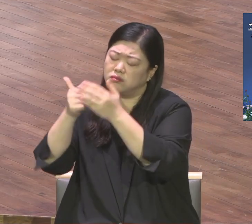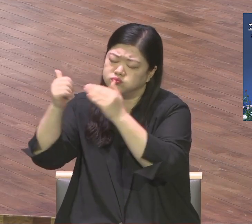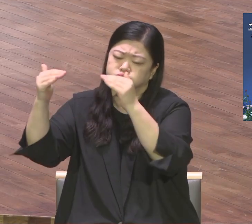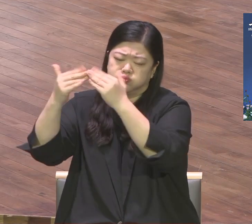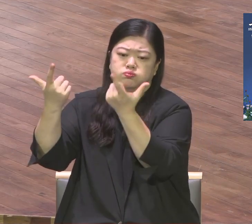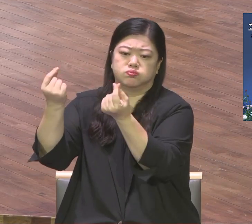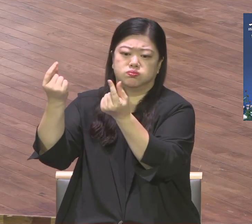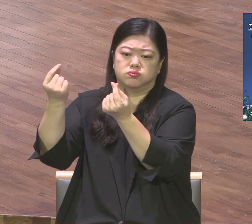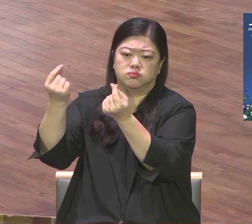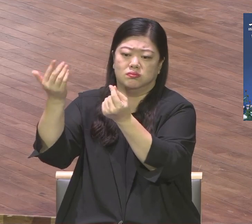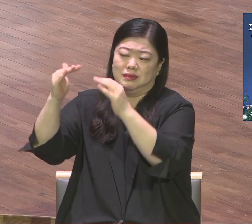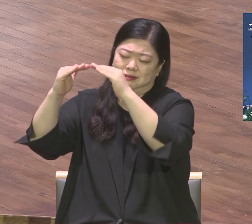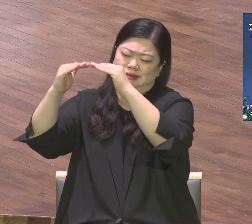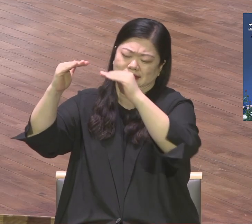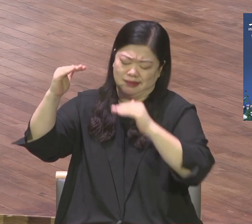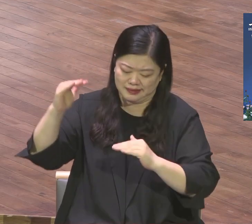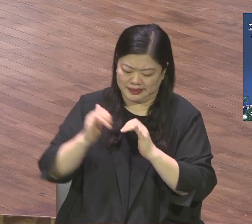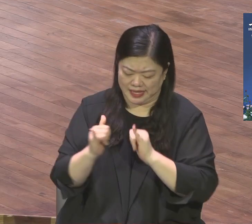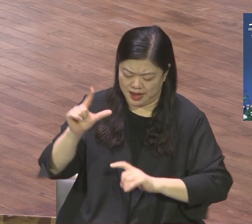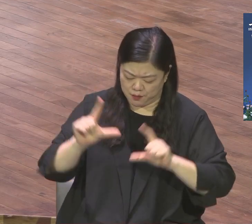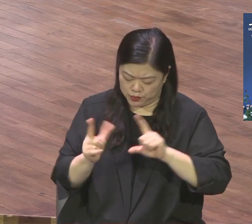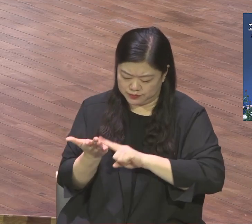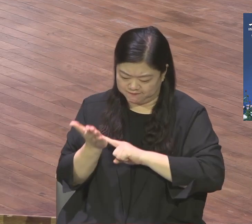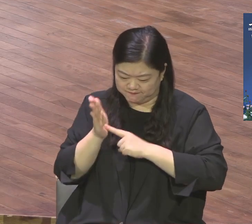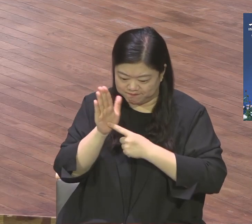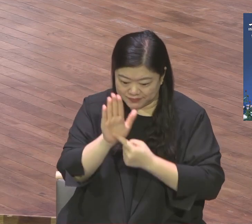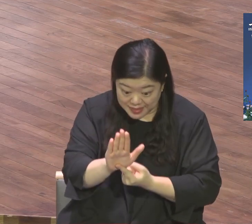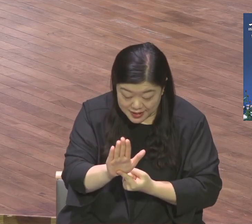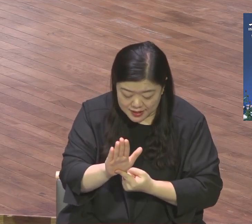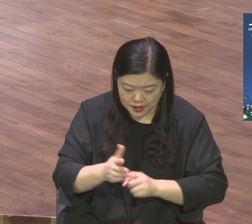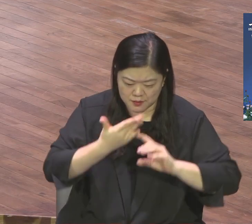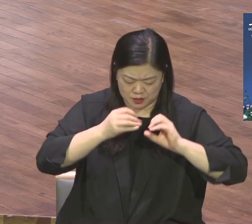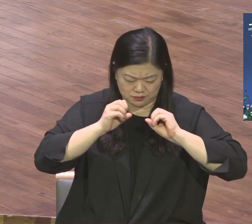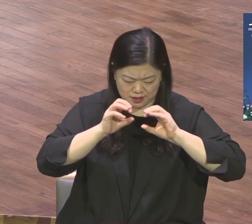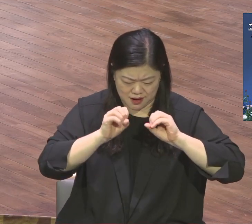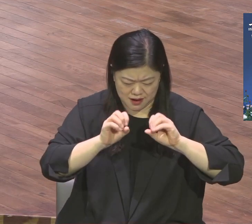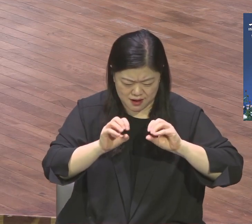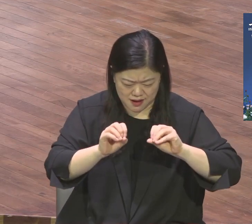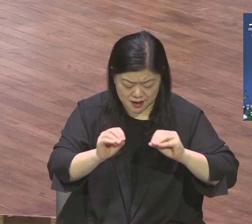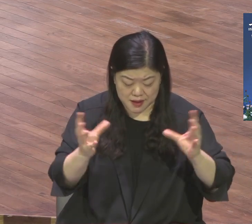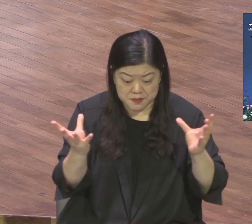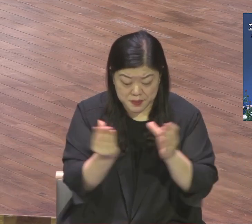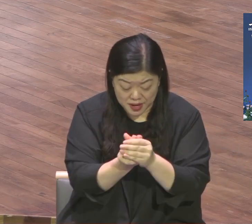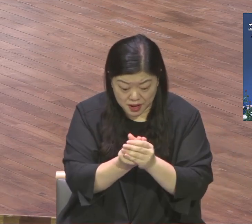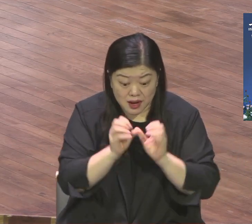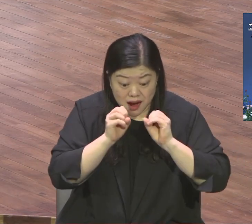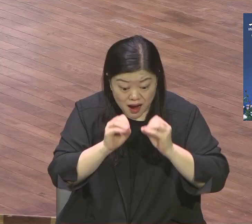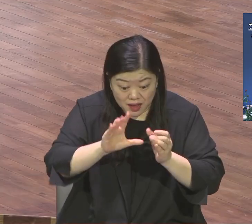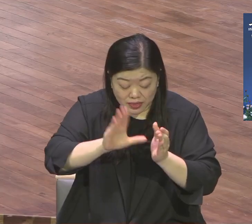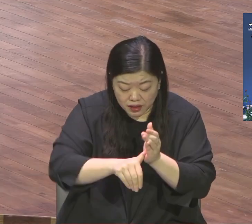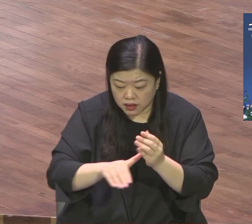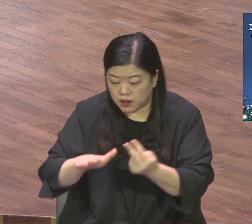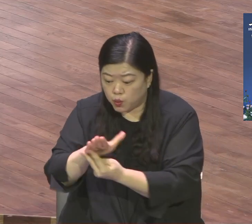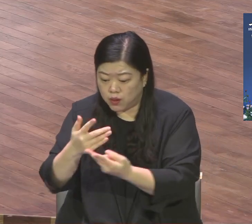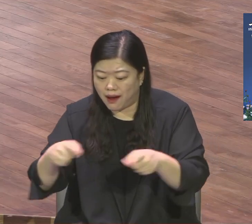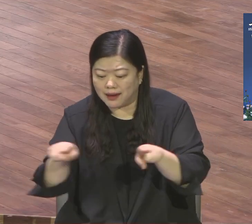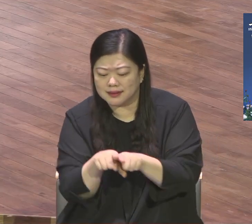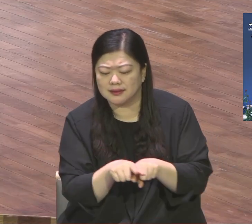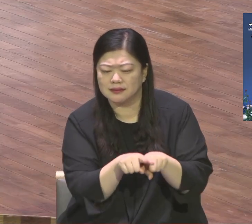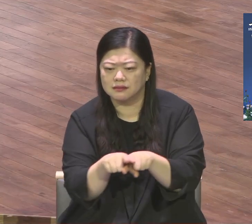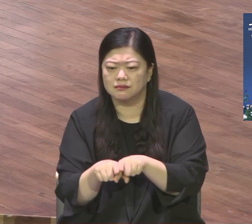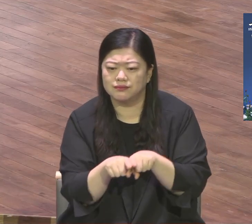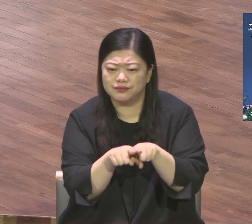사실적으로 증언하고 체험하고 이 일의 증인이라고 고백하면서 요한